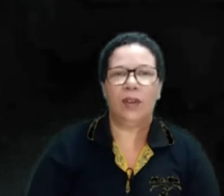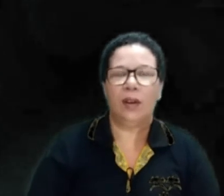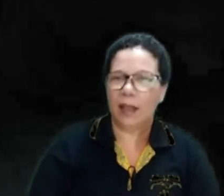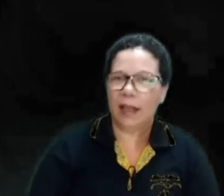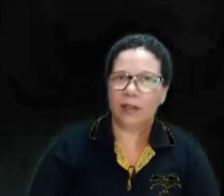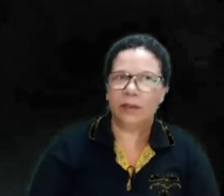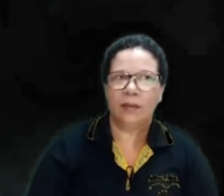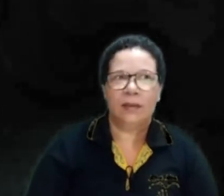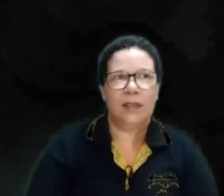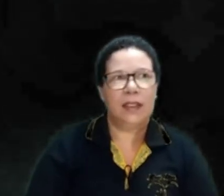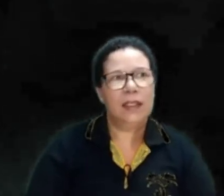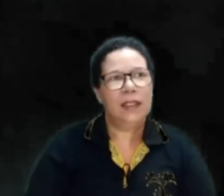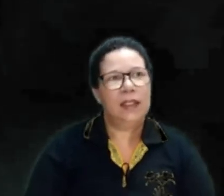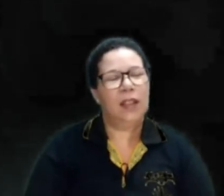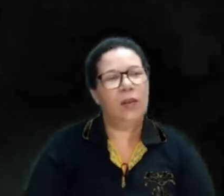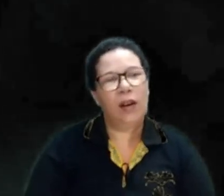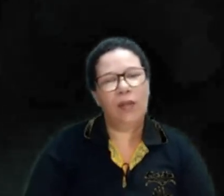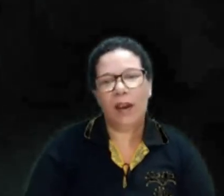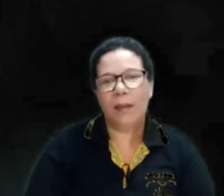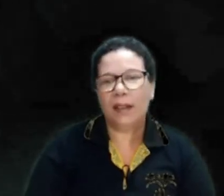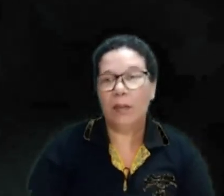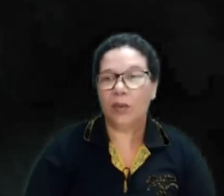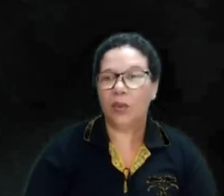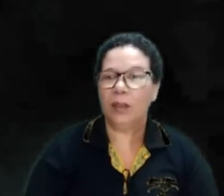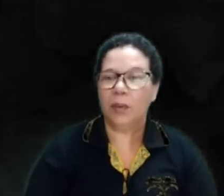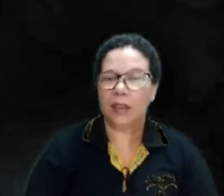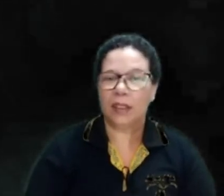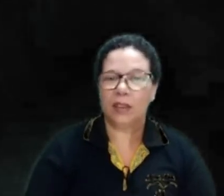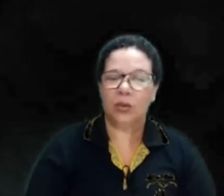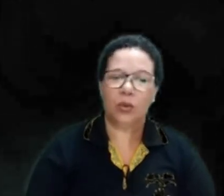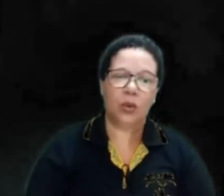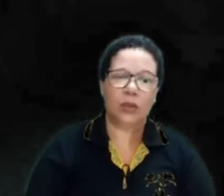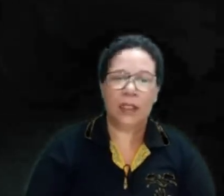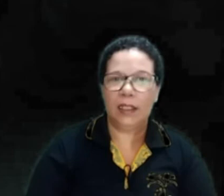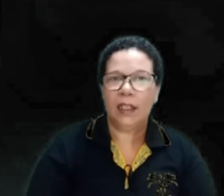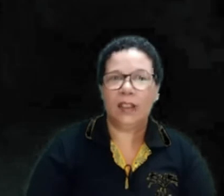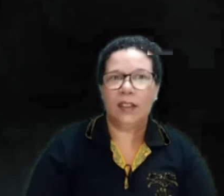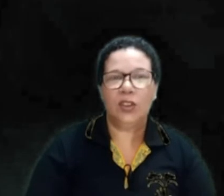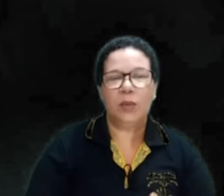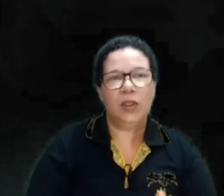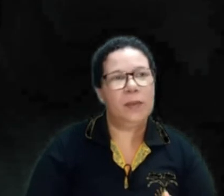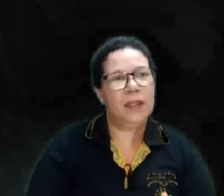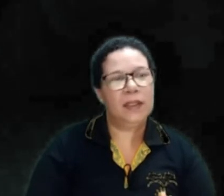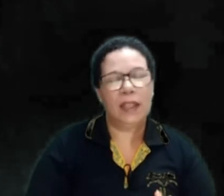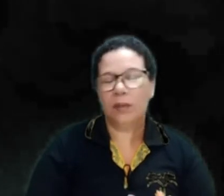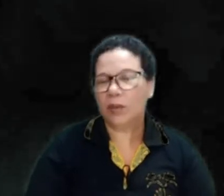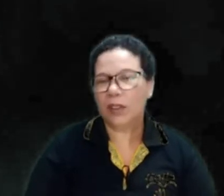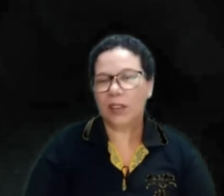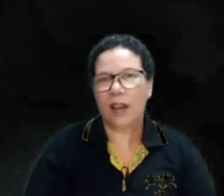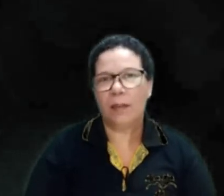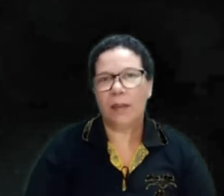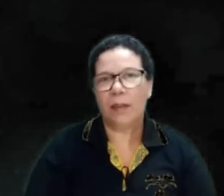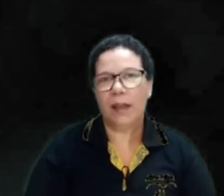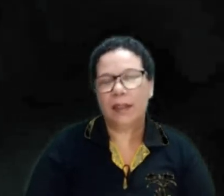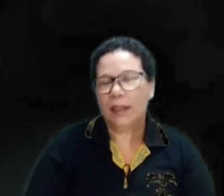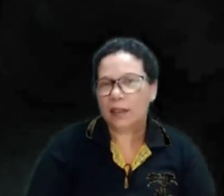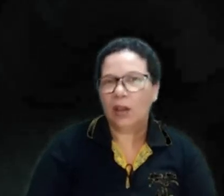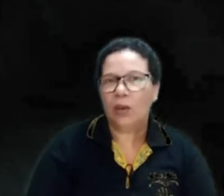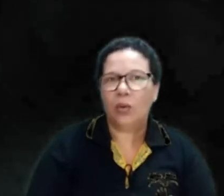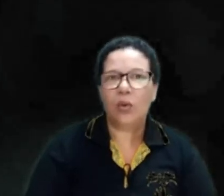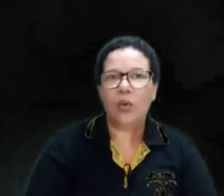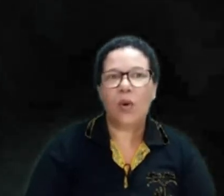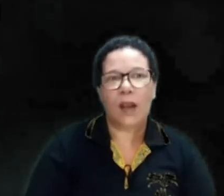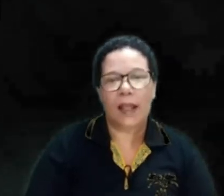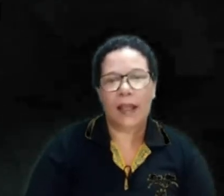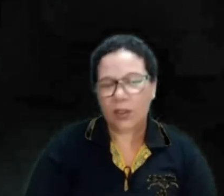esse formulário, né? Então, é uma ferramenta muito importante. O Google tem disponibilizado muitas ferramentas, o